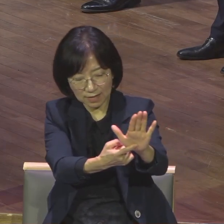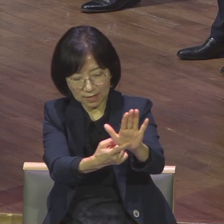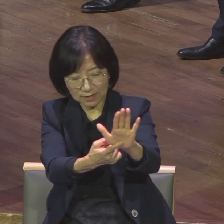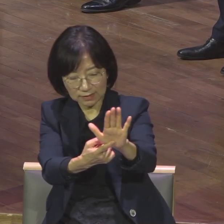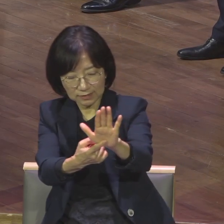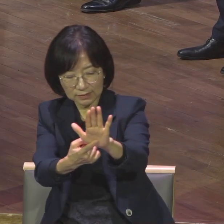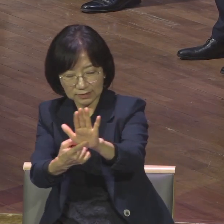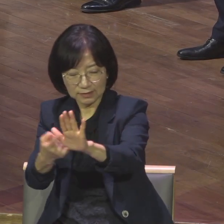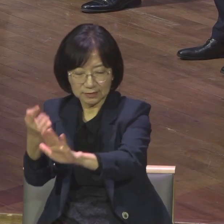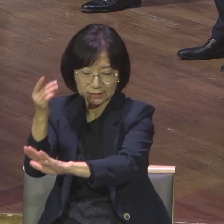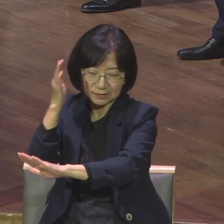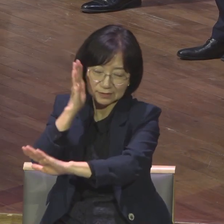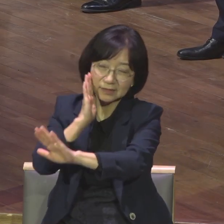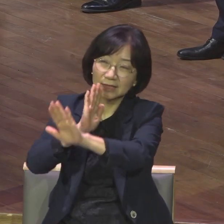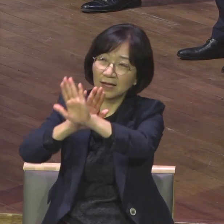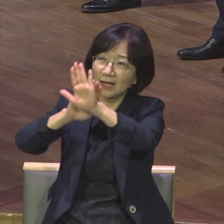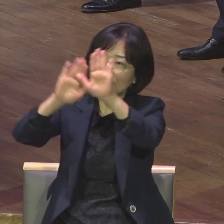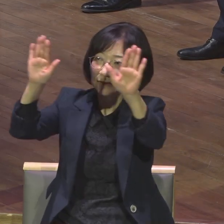드러나니